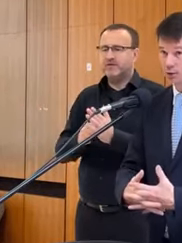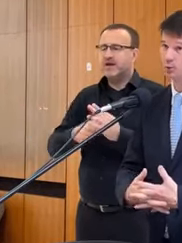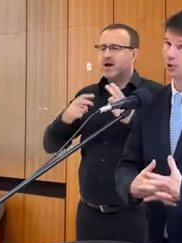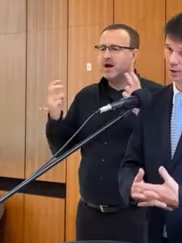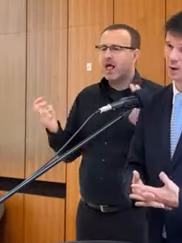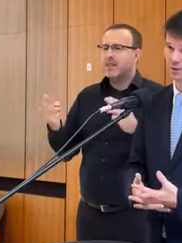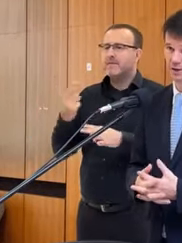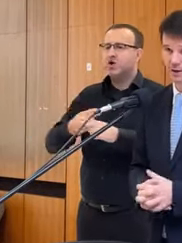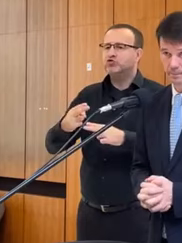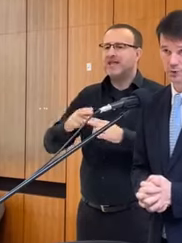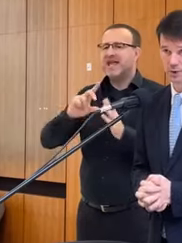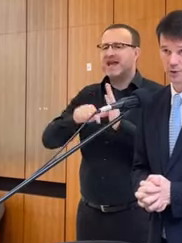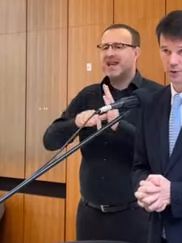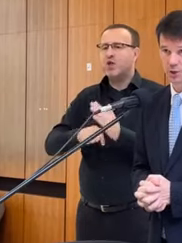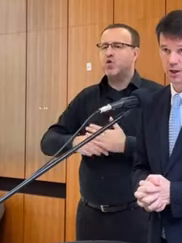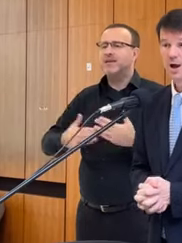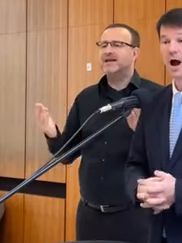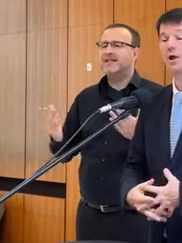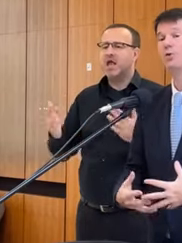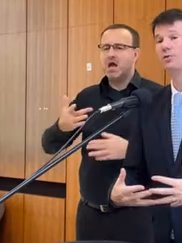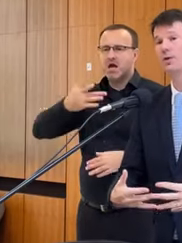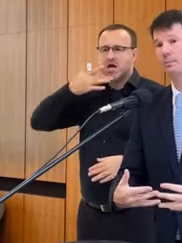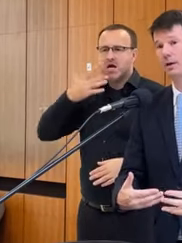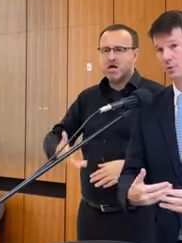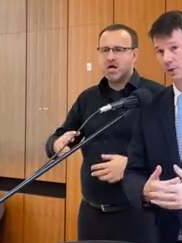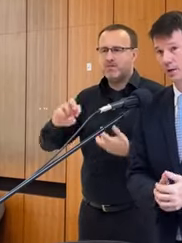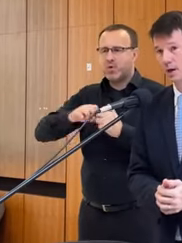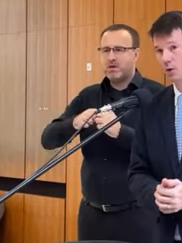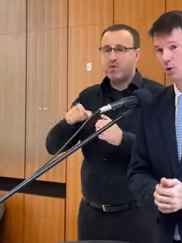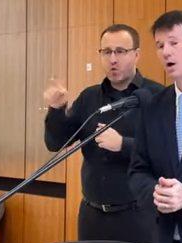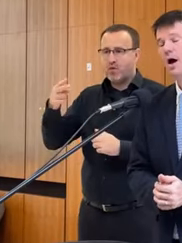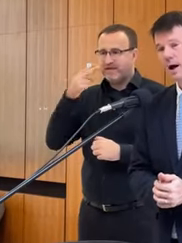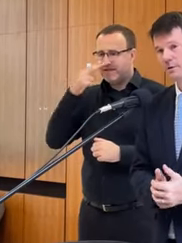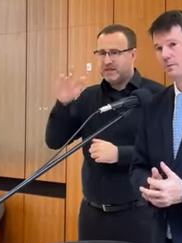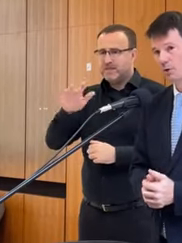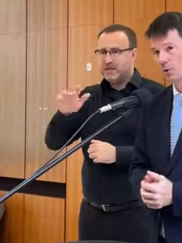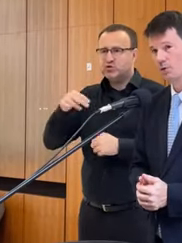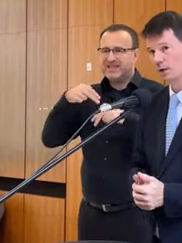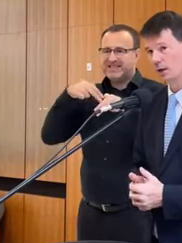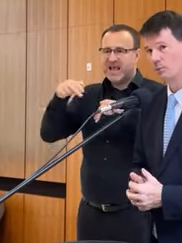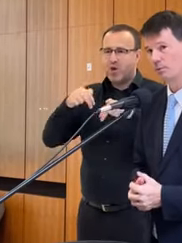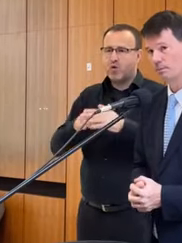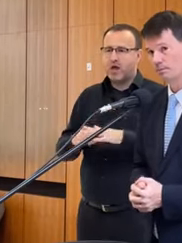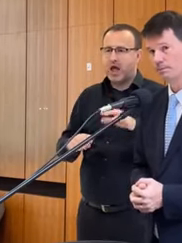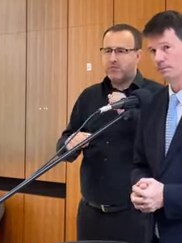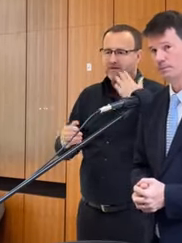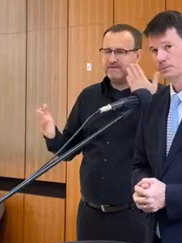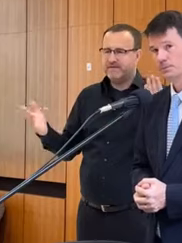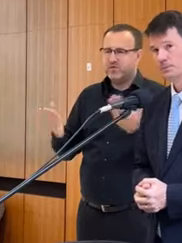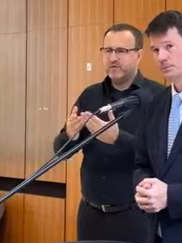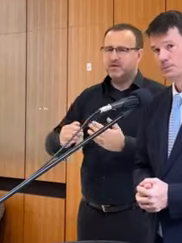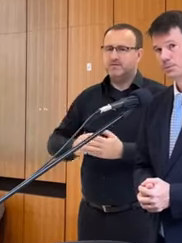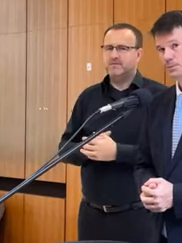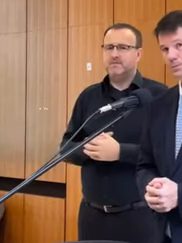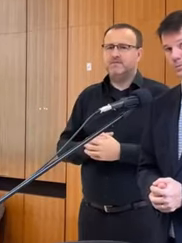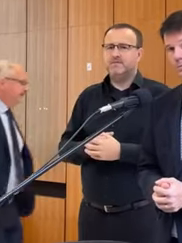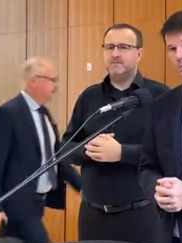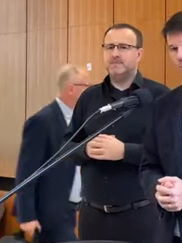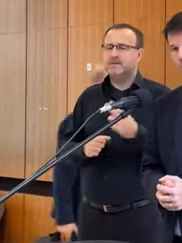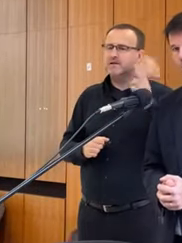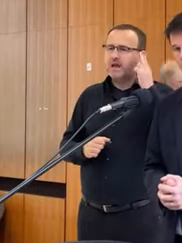riešenie v regiónoch, kde to je naozaj najpalčivejšie, ale oni vidia priestor na dialog, aby sme vyhoveli takýmto.